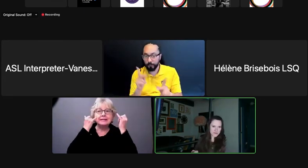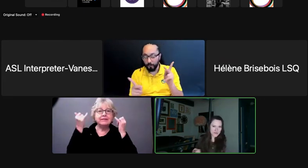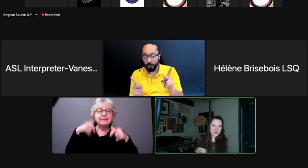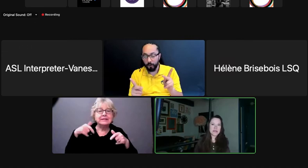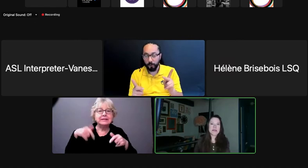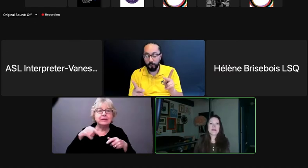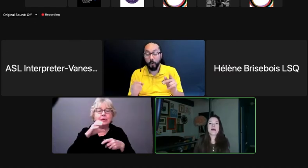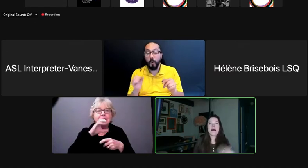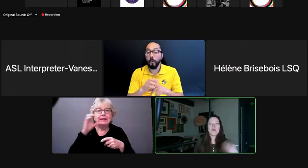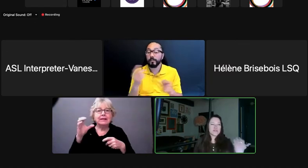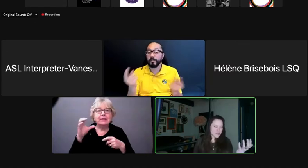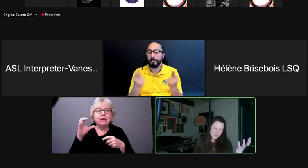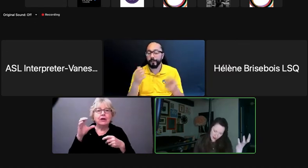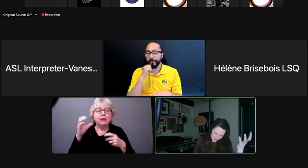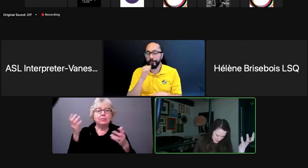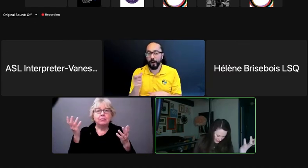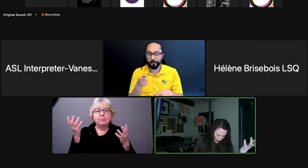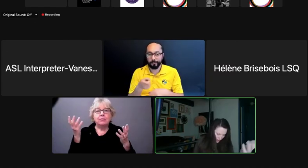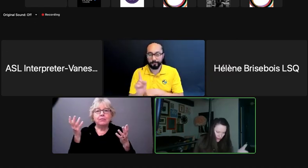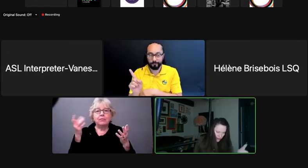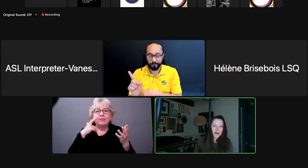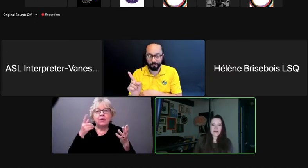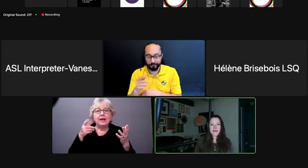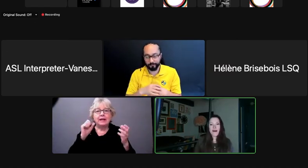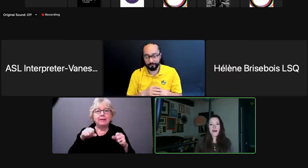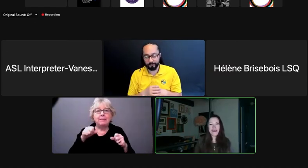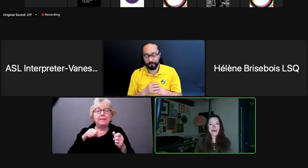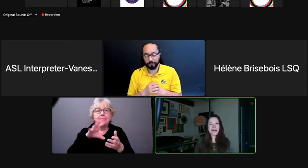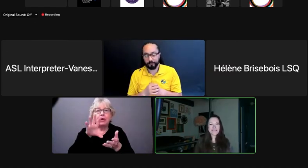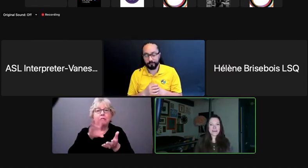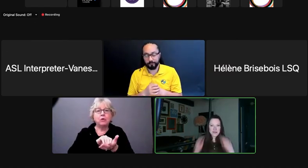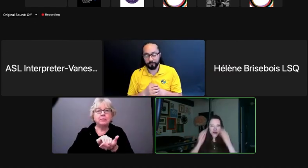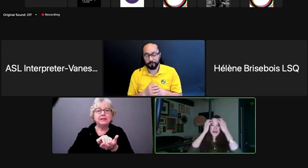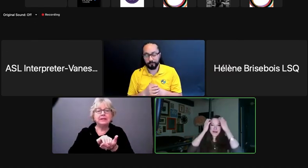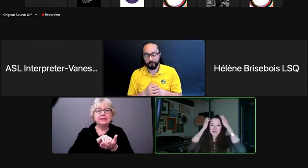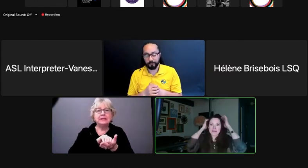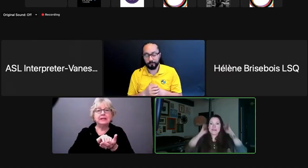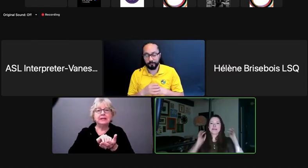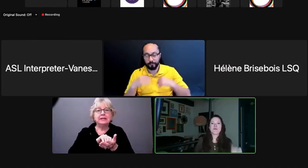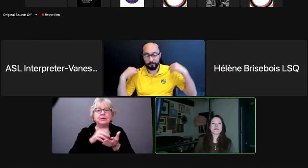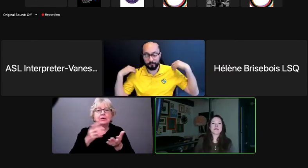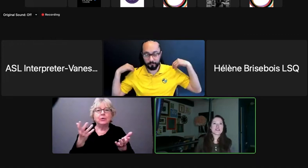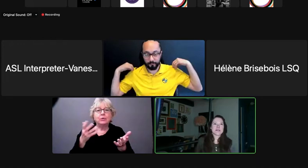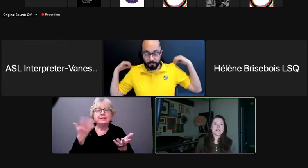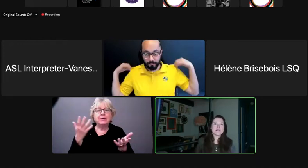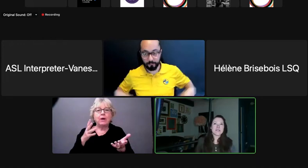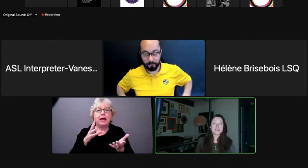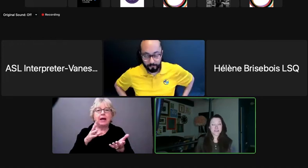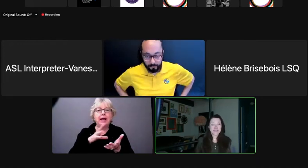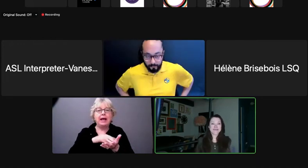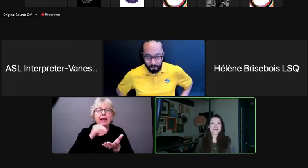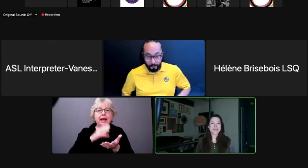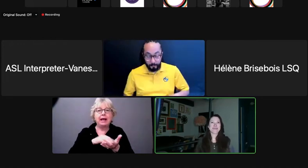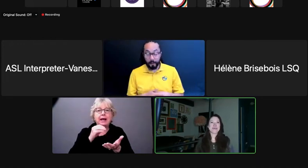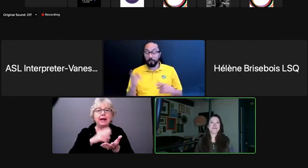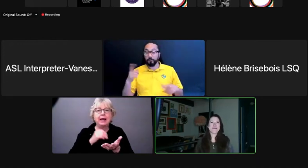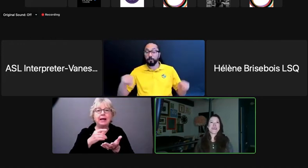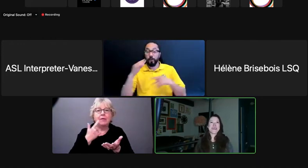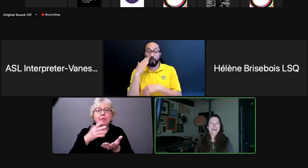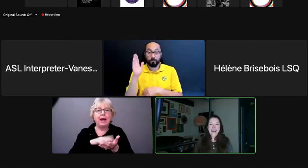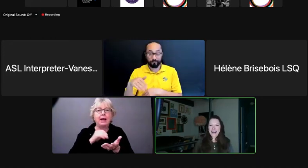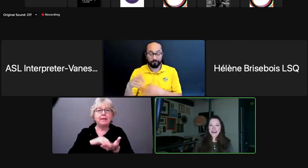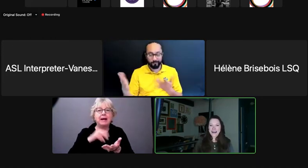possiblement être calquées ou voir quelles sont les leçons apprises en ce